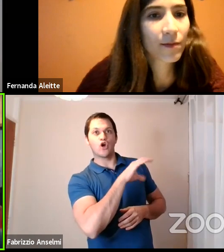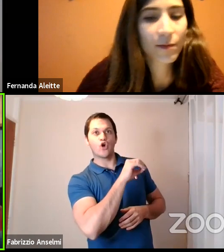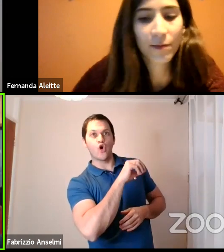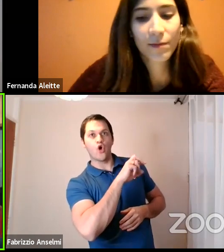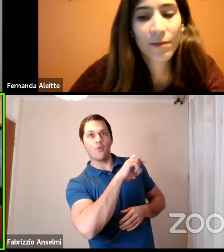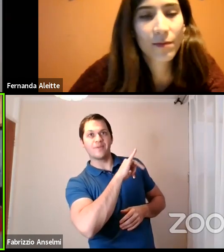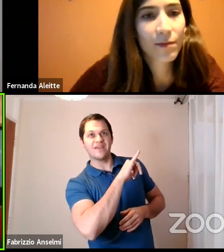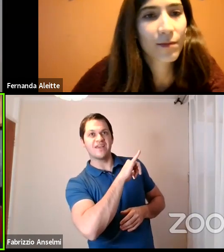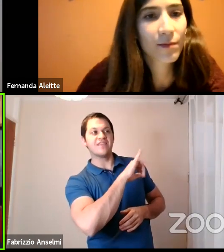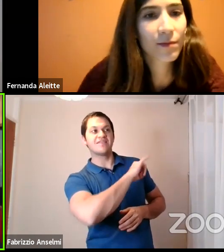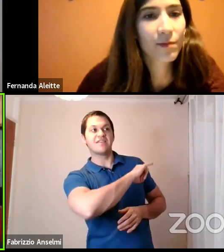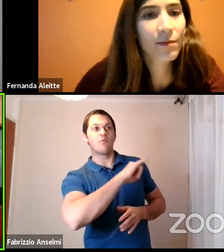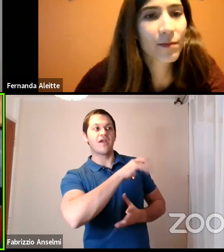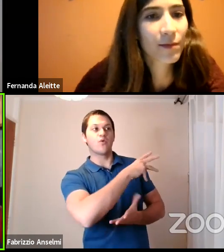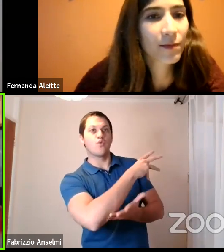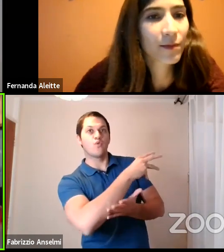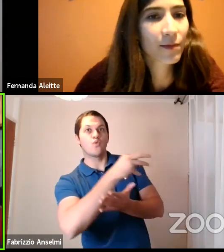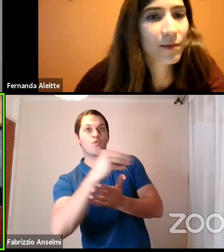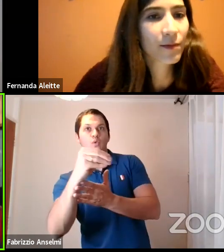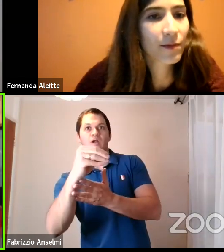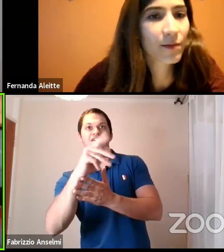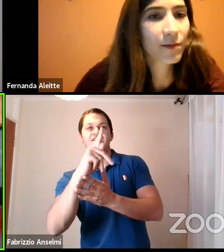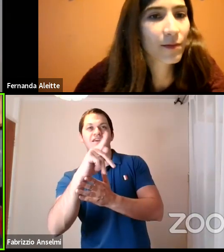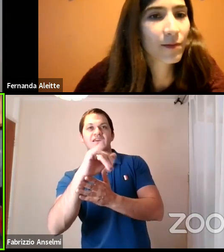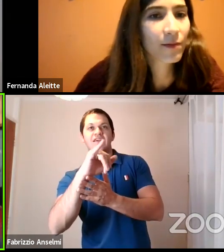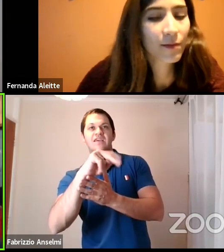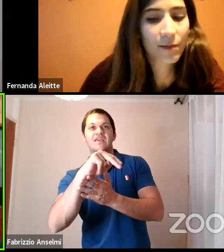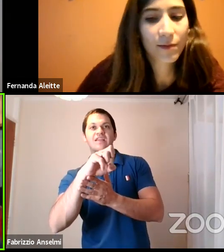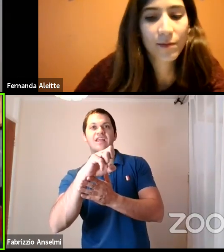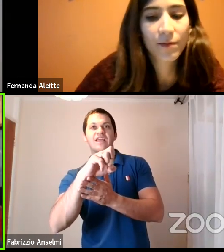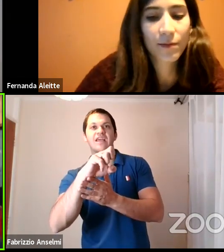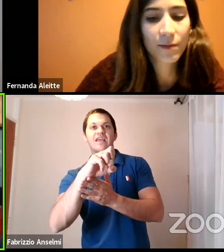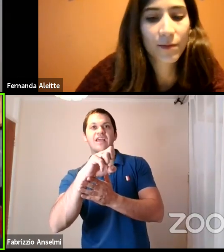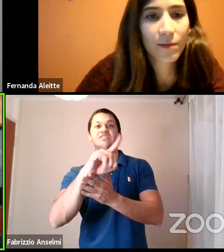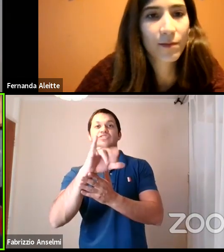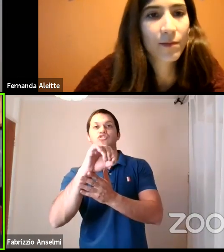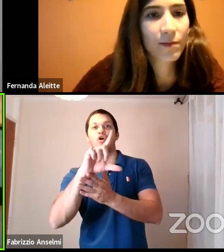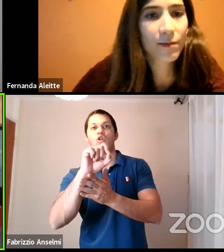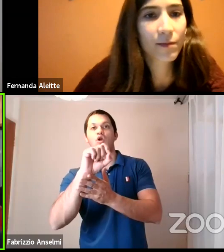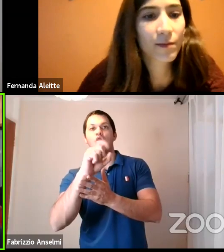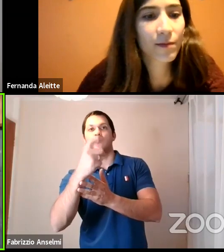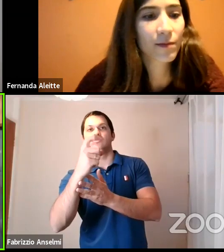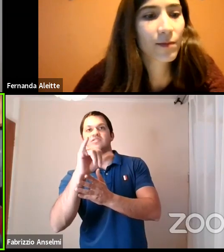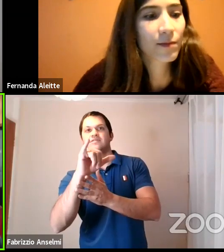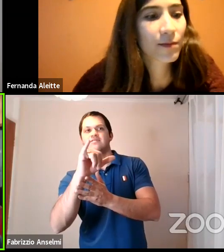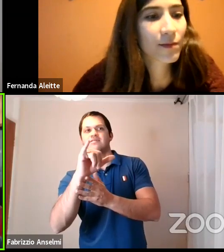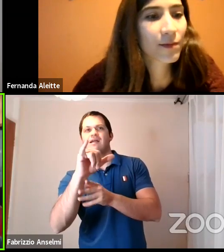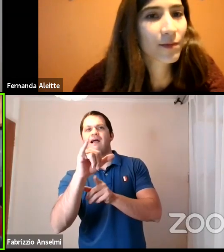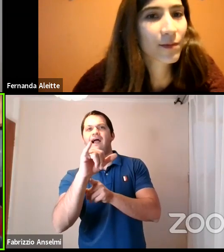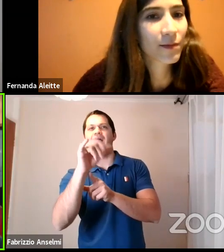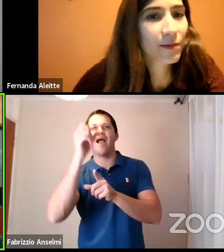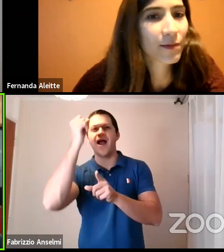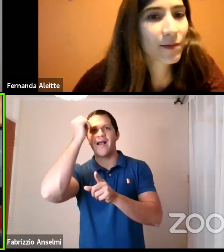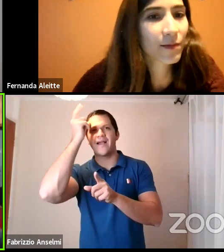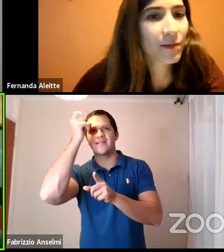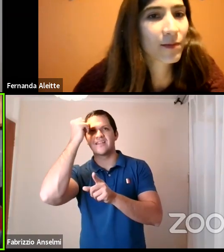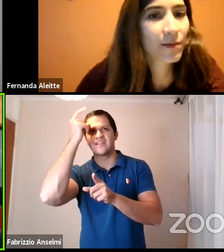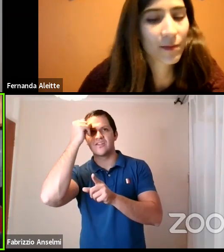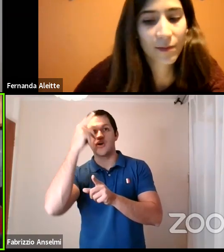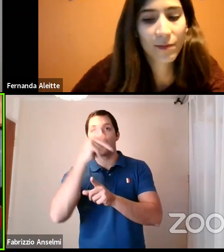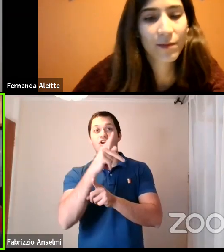kinesiology, y la gente empezó a entender que kinesiología era estudiar el movimiento,